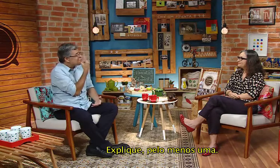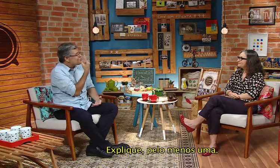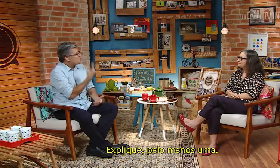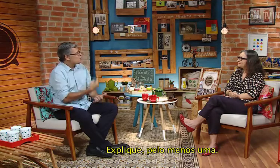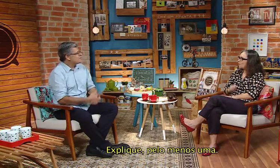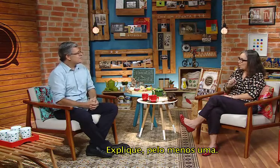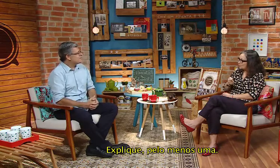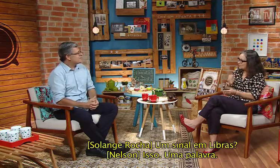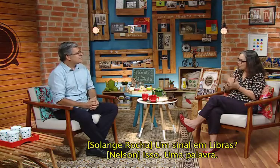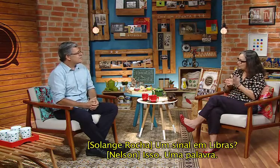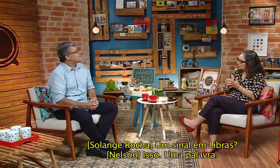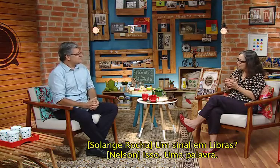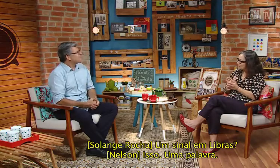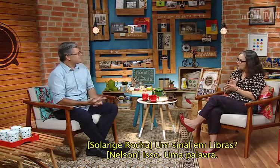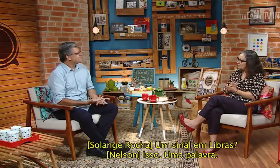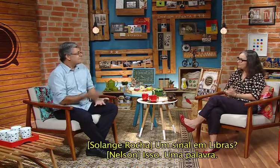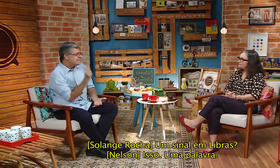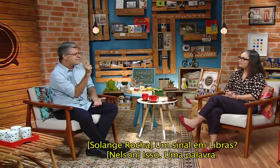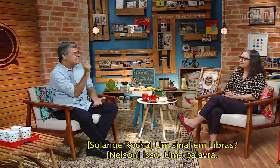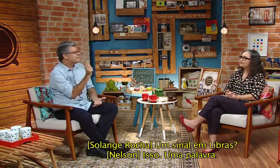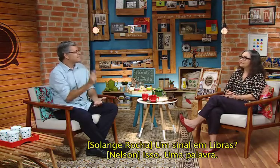um Um sinal em libras? uma palavra